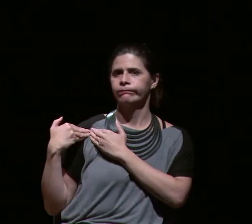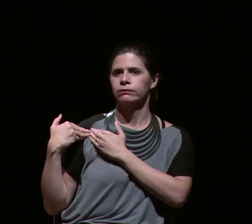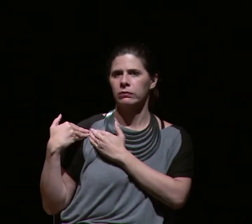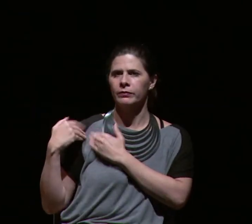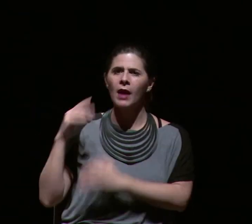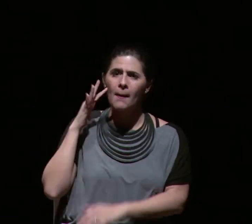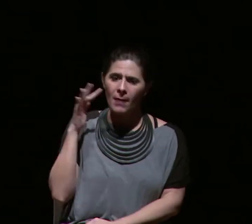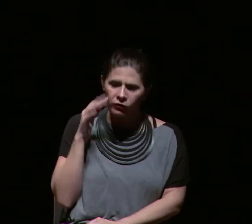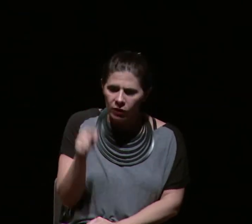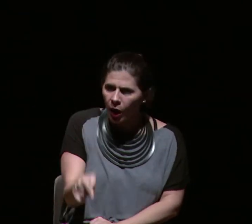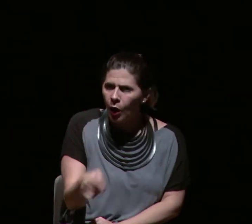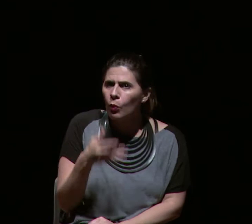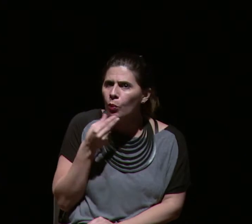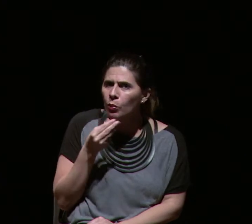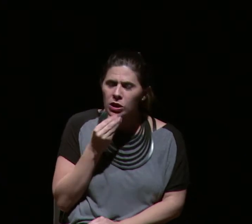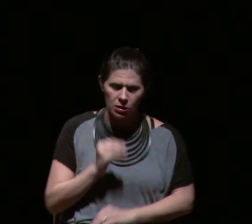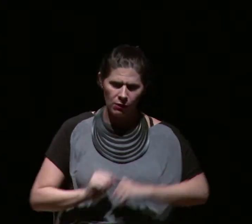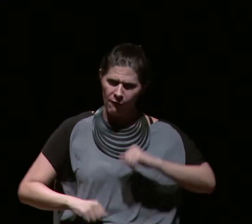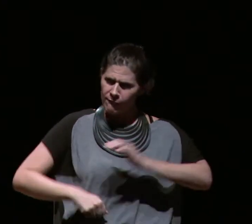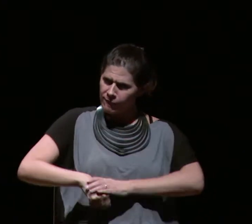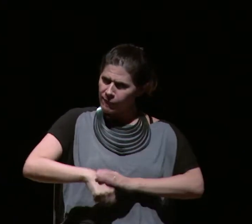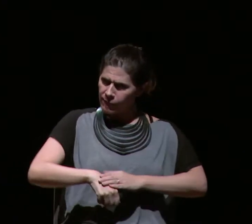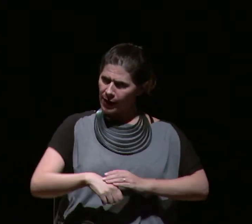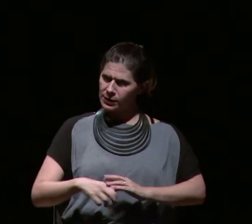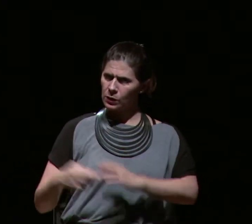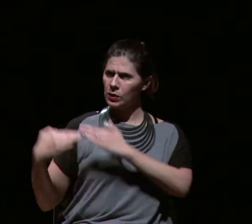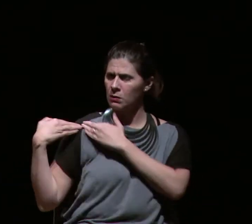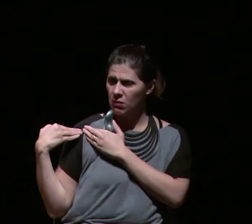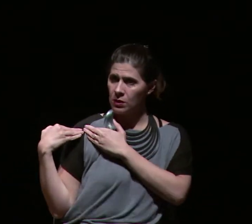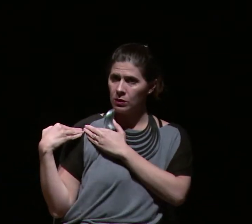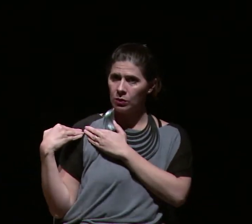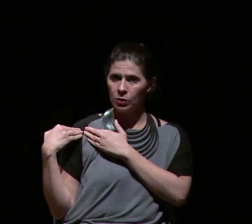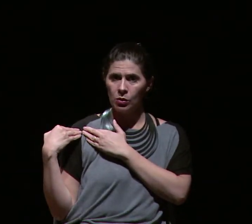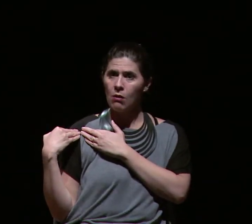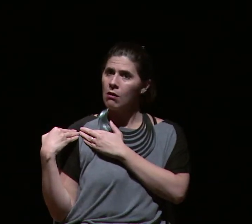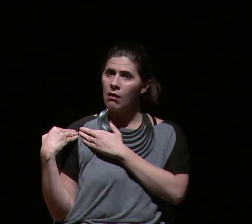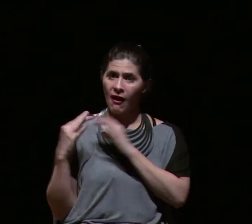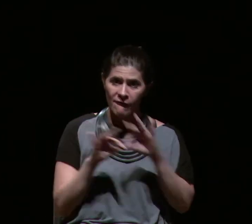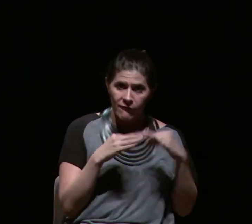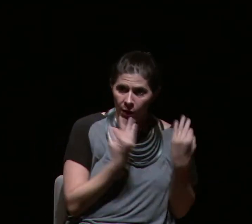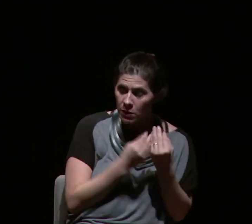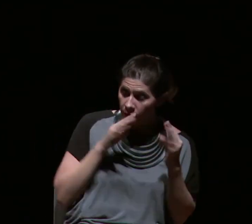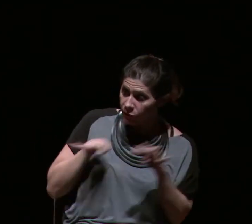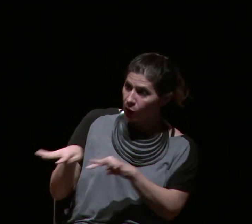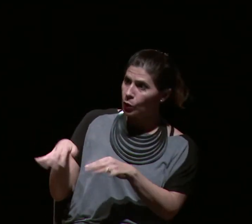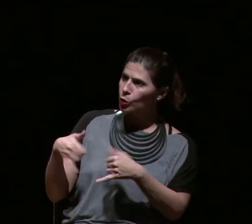tão pequena ocupando este cargo é, sem dúvida, um orgulho para o núcleo familiar,